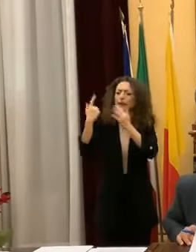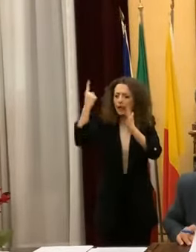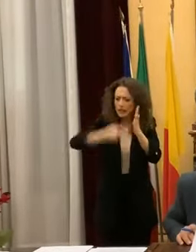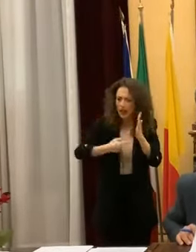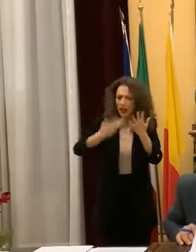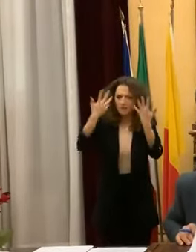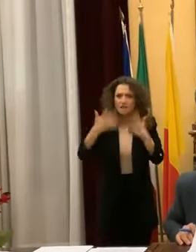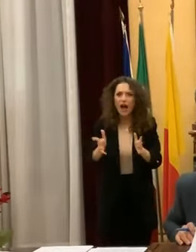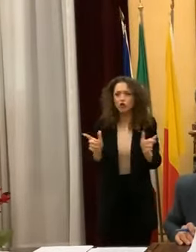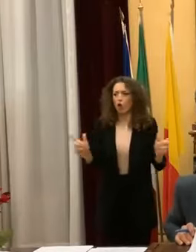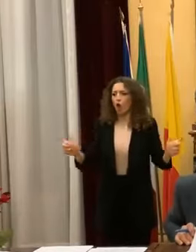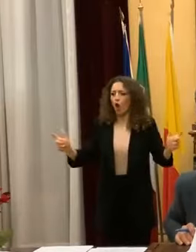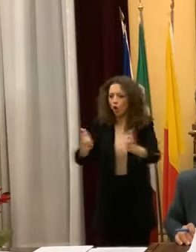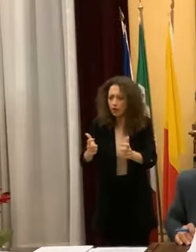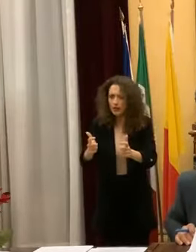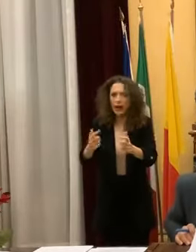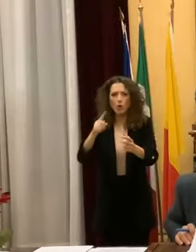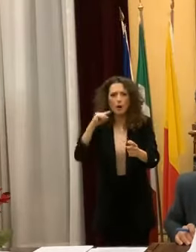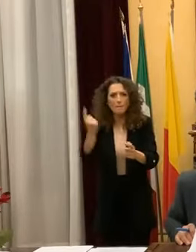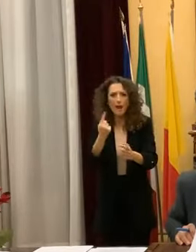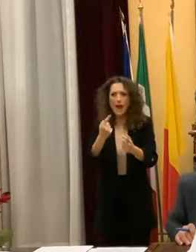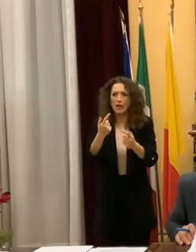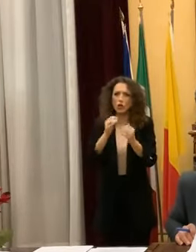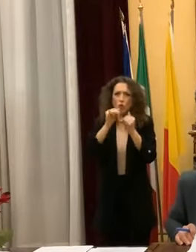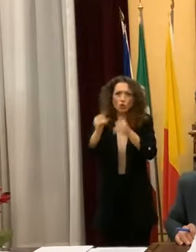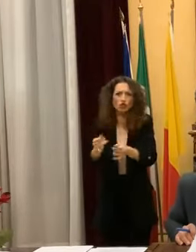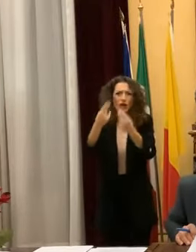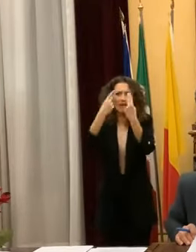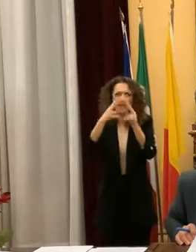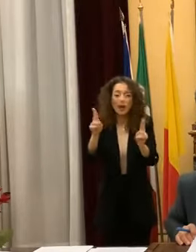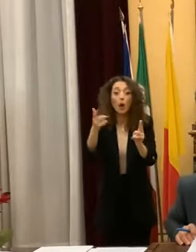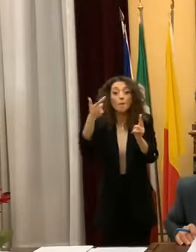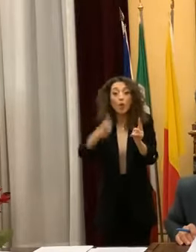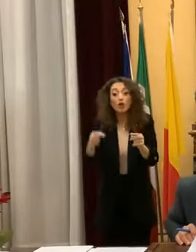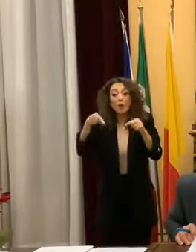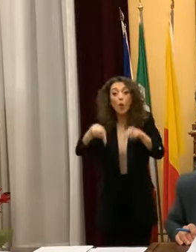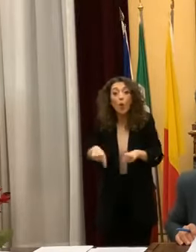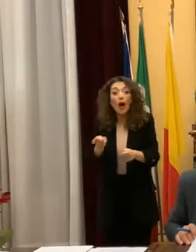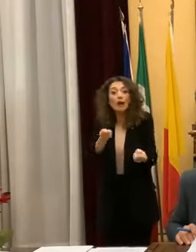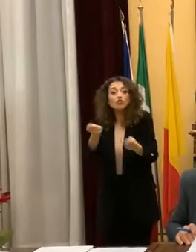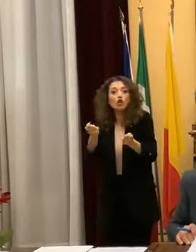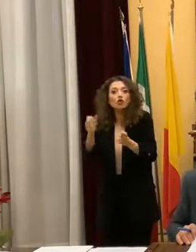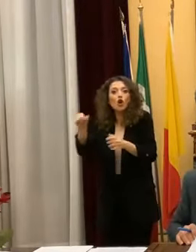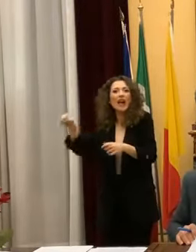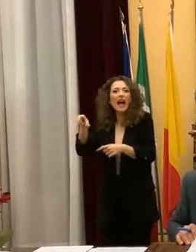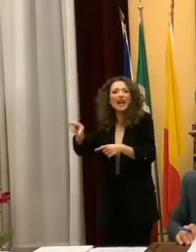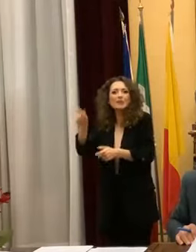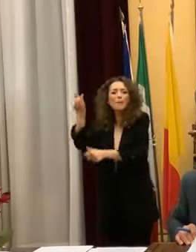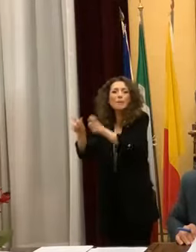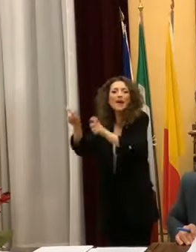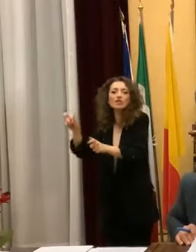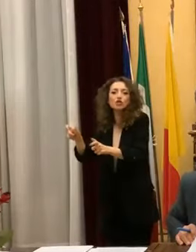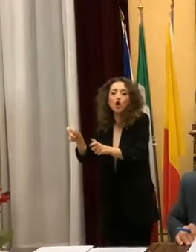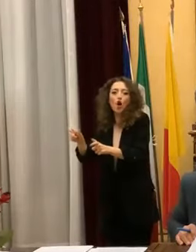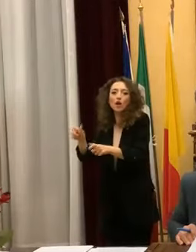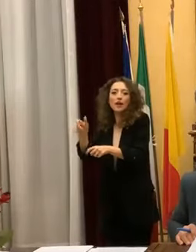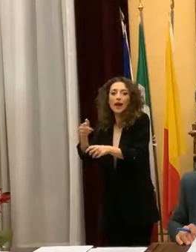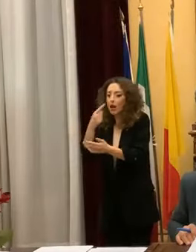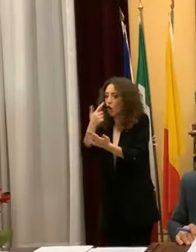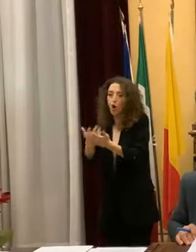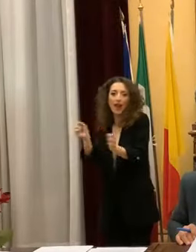scelte che qui abbiamo dovuto fare, perché qui avevamo alla guida dell'ASP soggetti inadeguati,